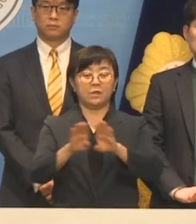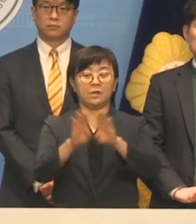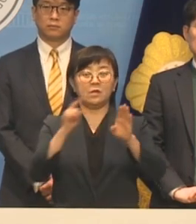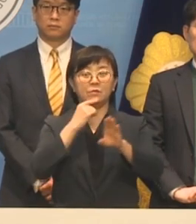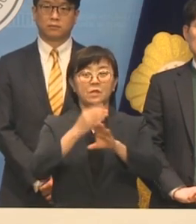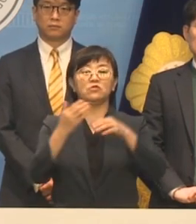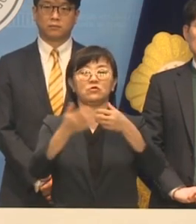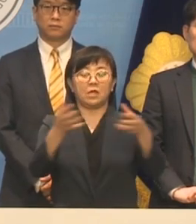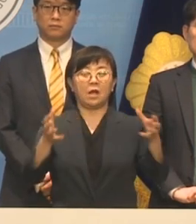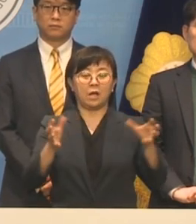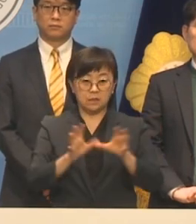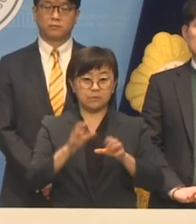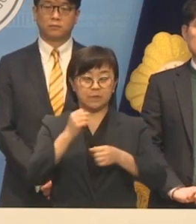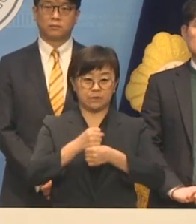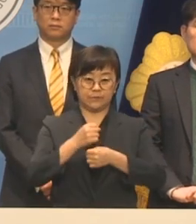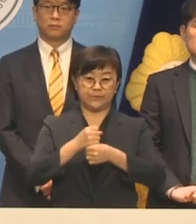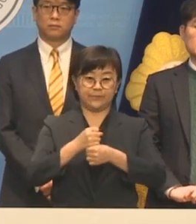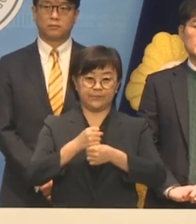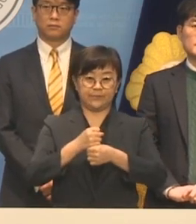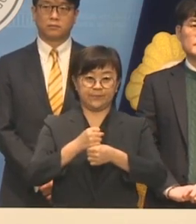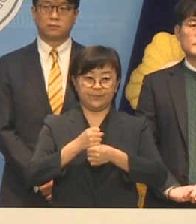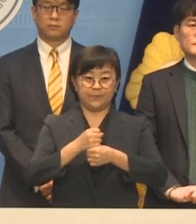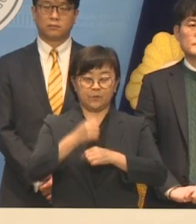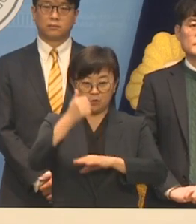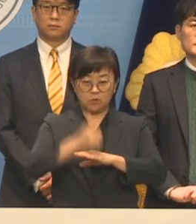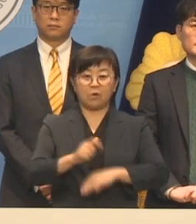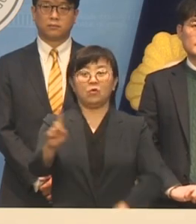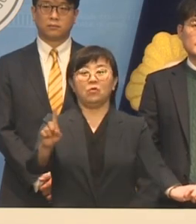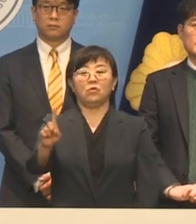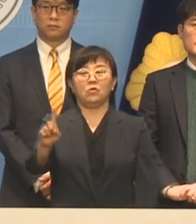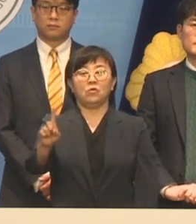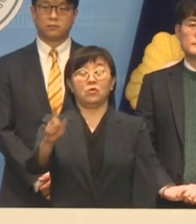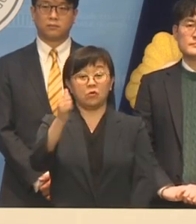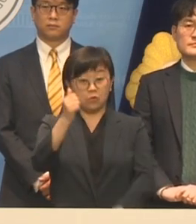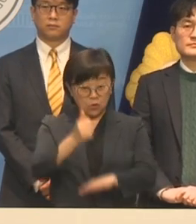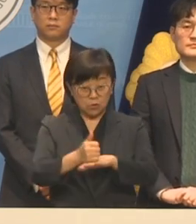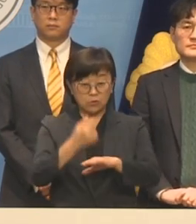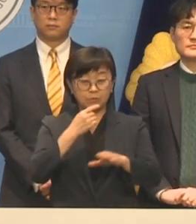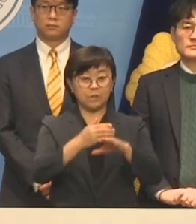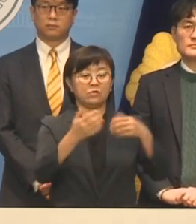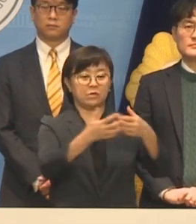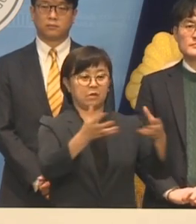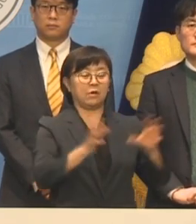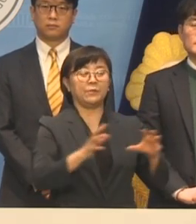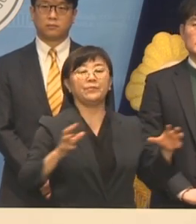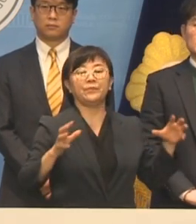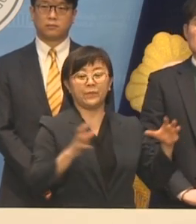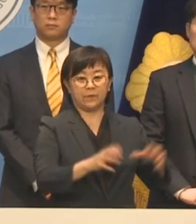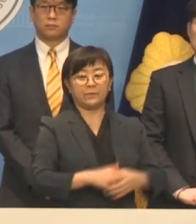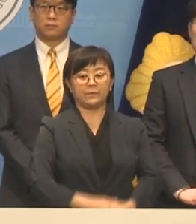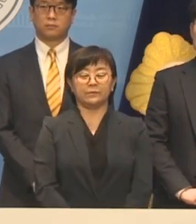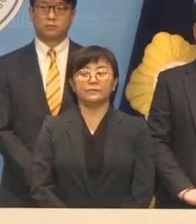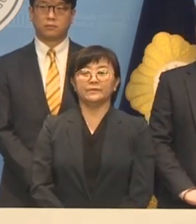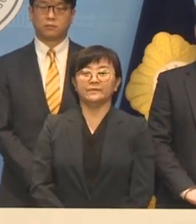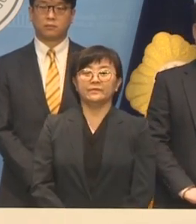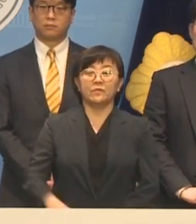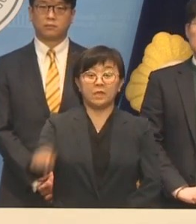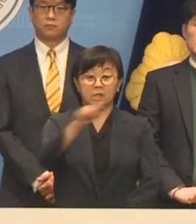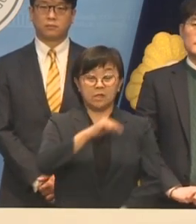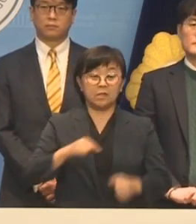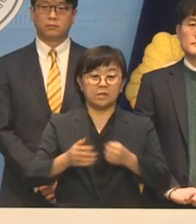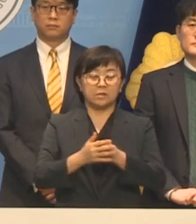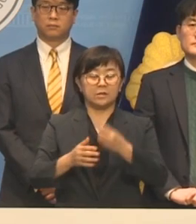열린민주당을 창당했습니다. 그래서 어떻게 되었나요? 결국 더불어민주당과 합당했습니다. 이들은